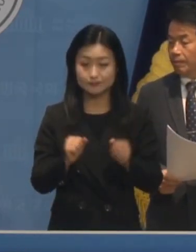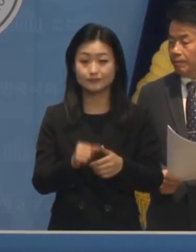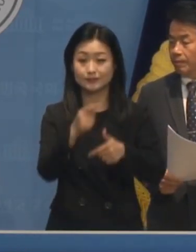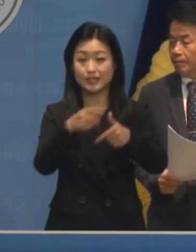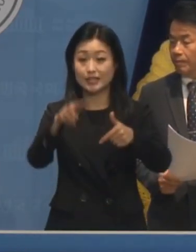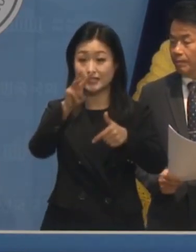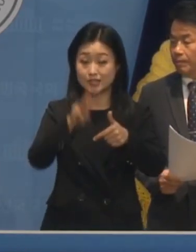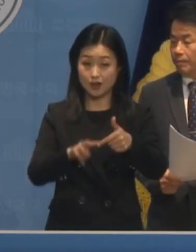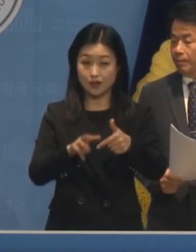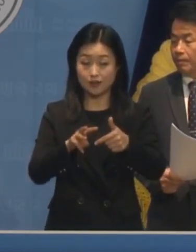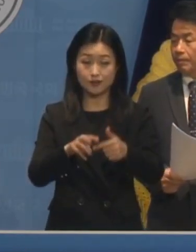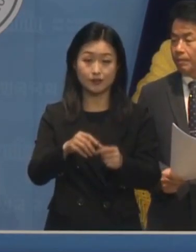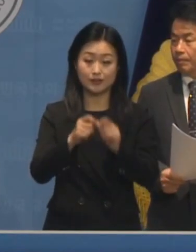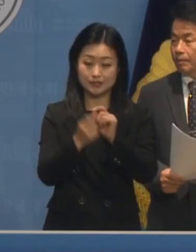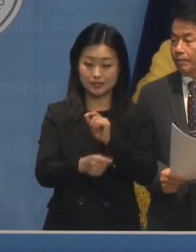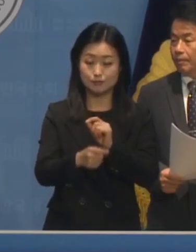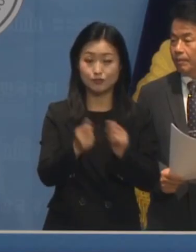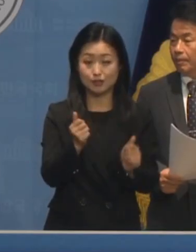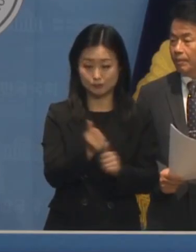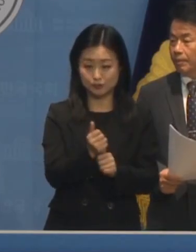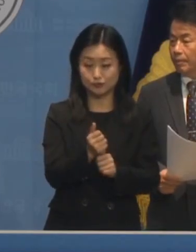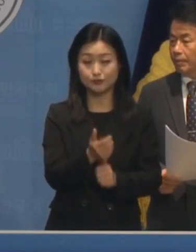인천공항지역지부 지부장